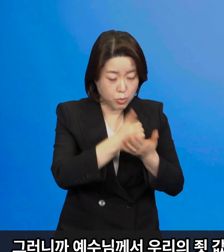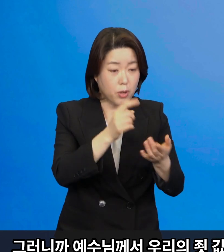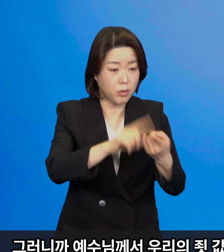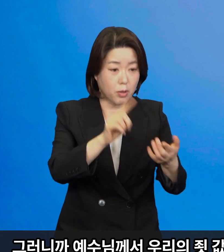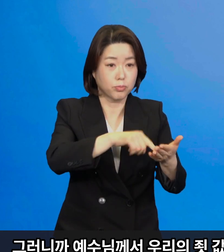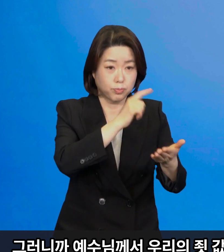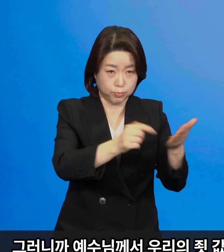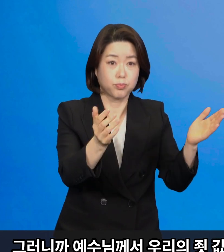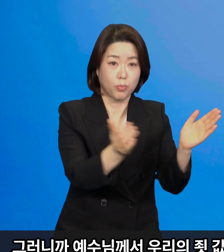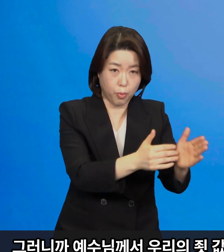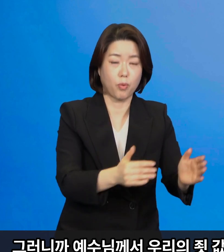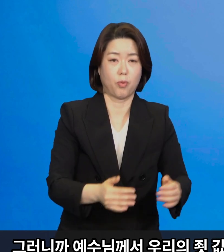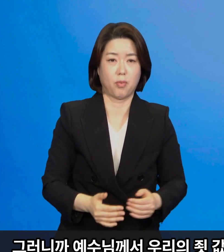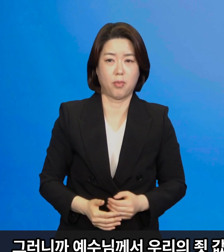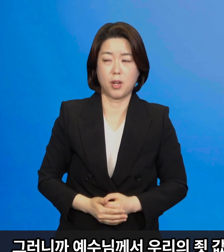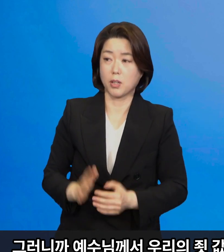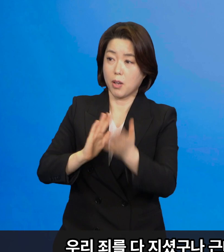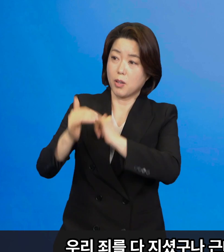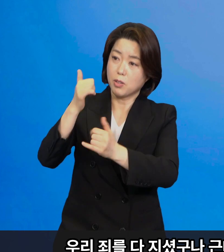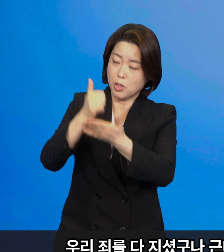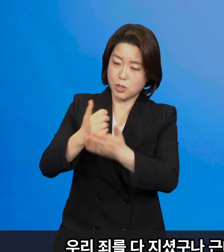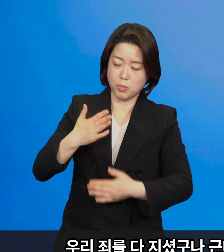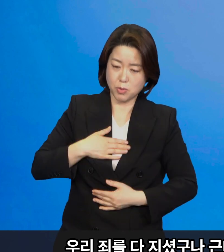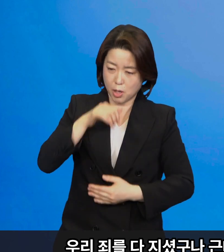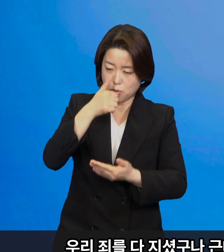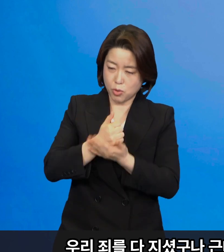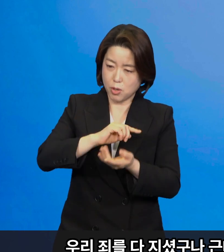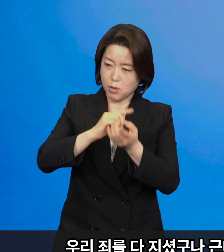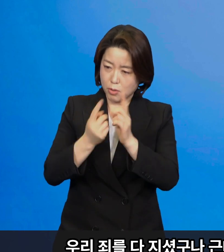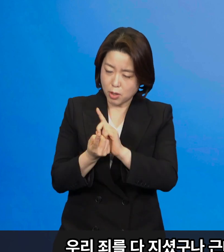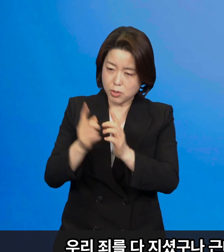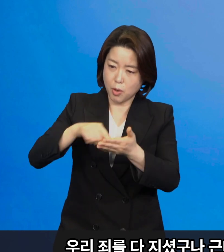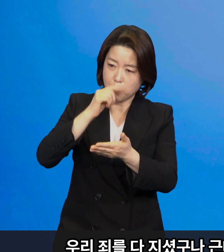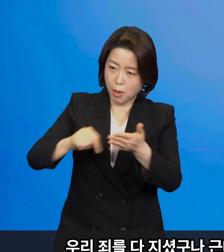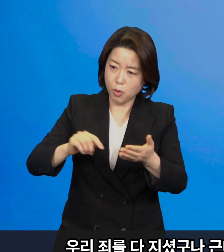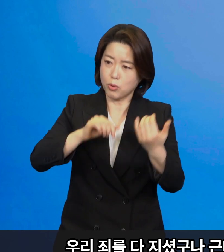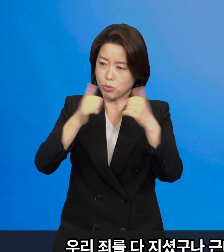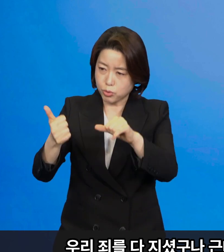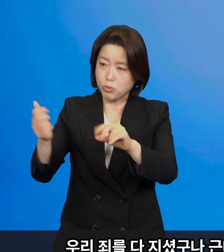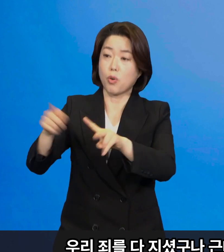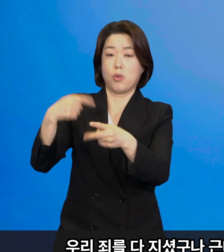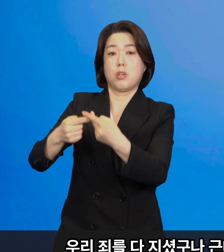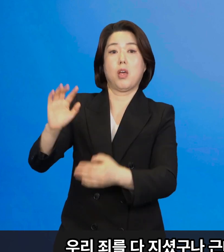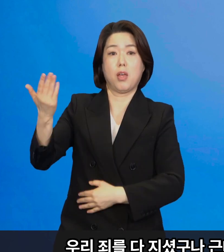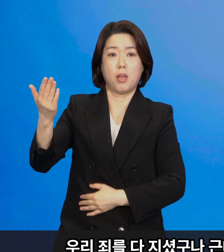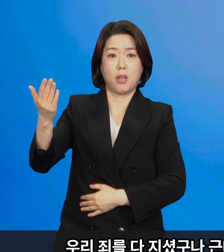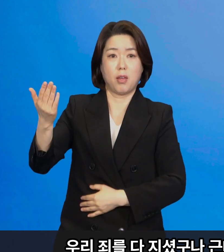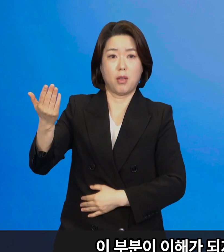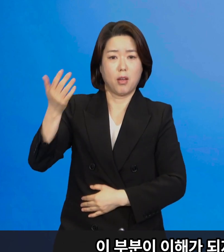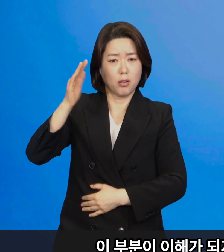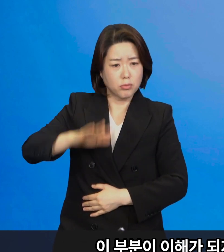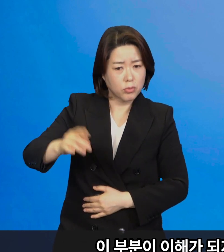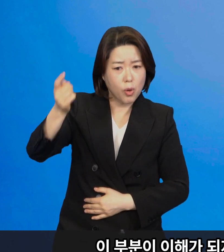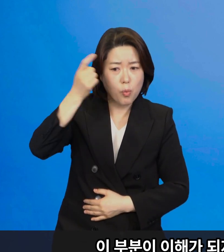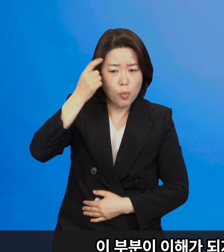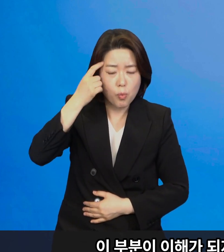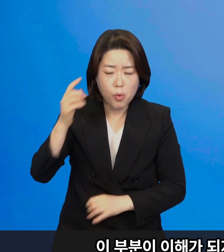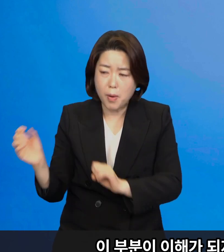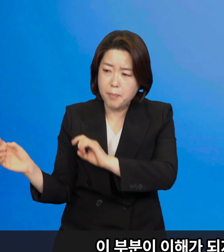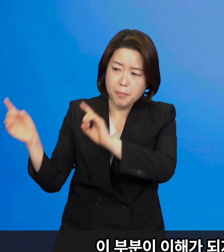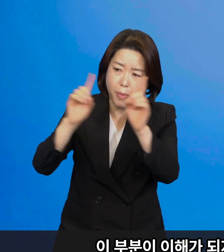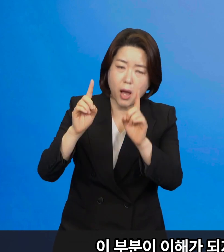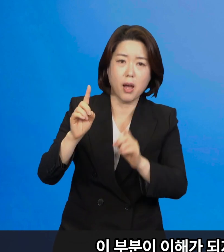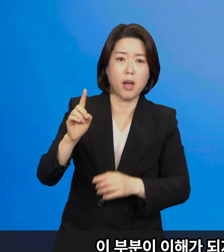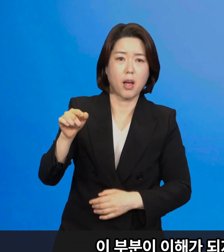예수님께서 우리의 죄값을 치르시고 죽으신 것은 이해가 가요. 우리의 죄를 다 지셨구나. 근데 왜 다시 살아나셨느냐? 라는 이 부분이 이해가